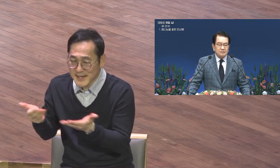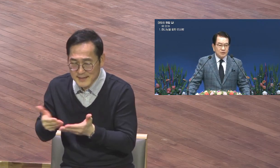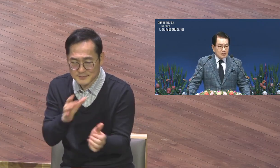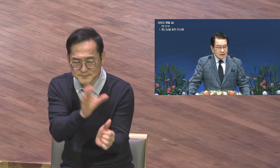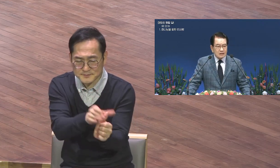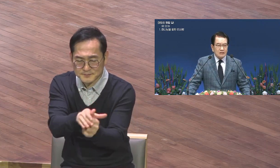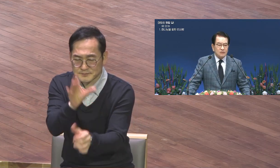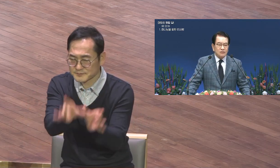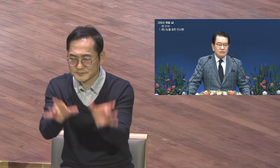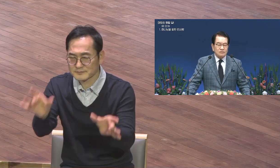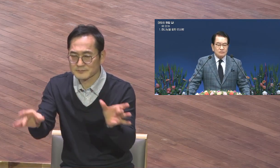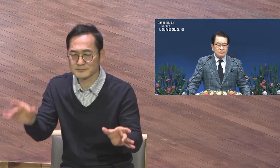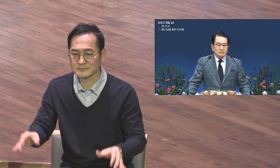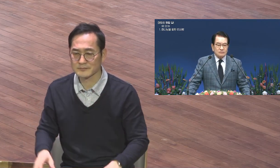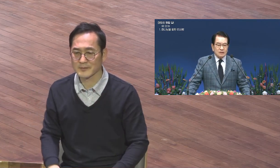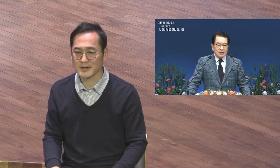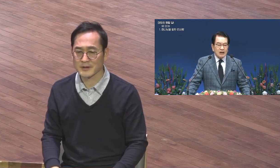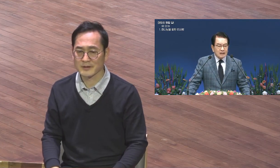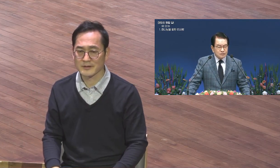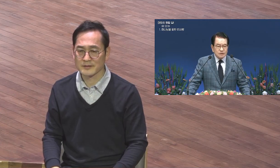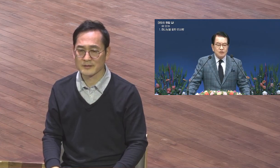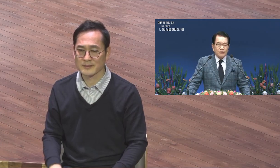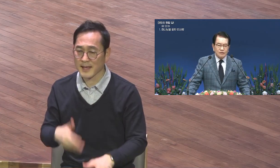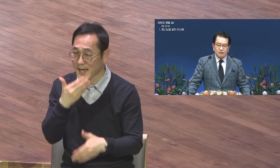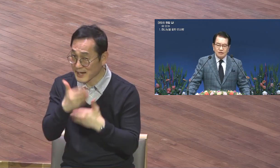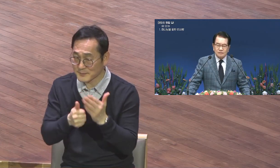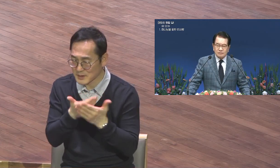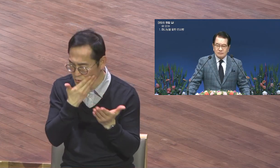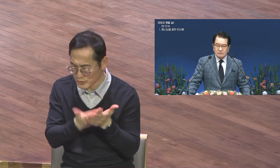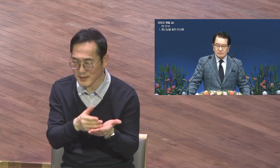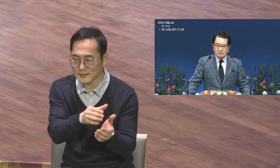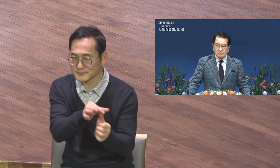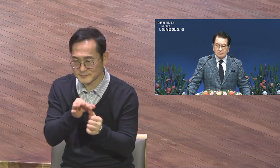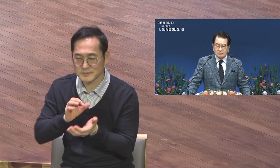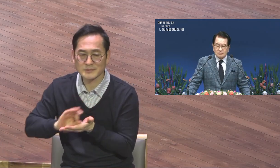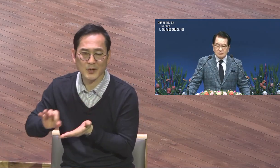일평생 뭘 하더라도 하나님 주신 교회 중심,